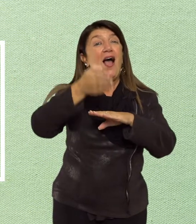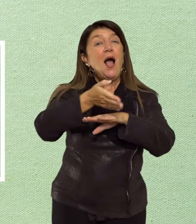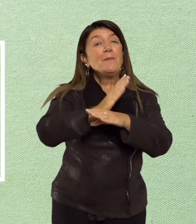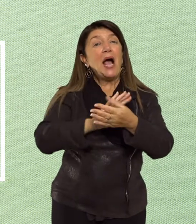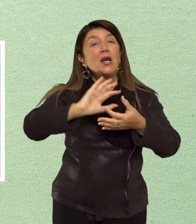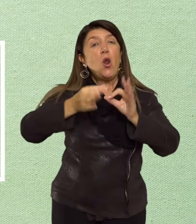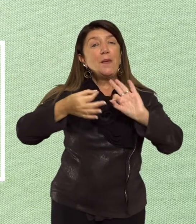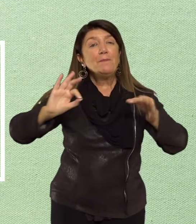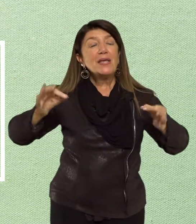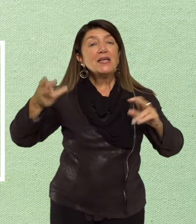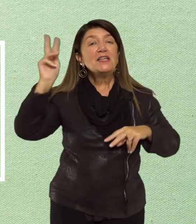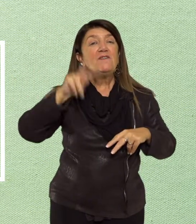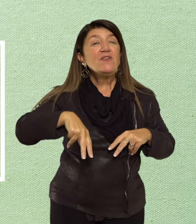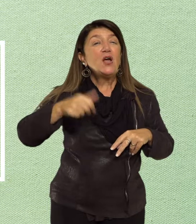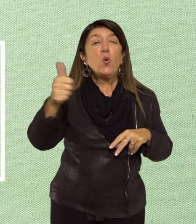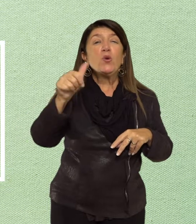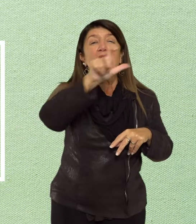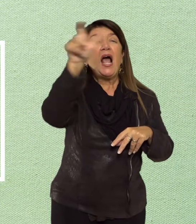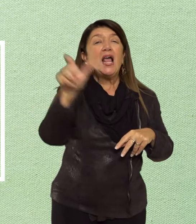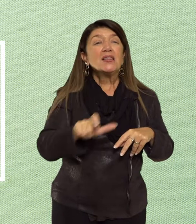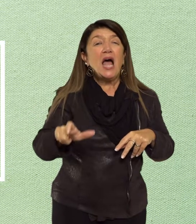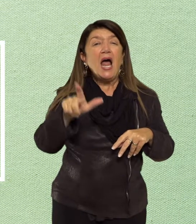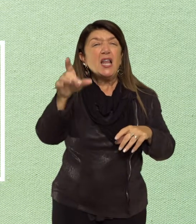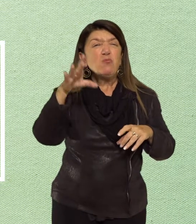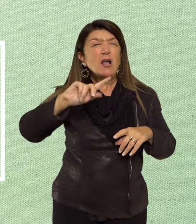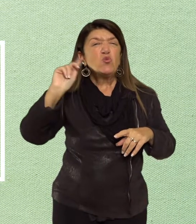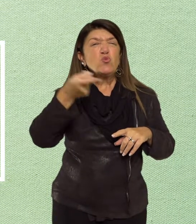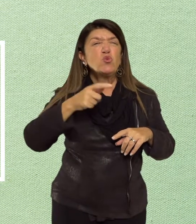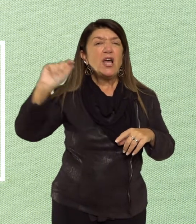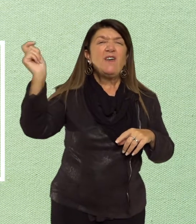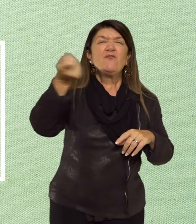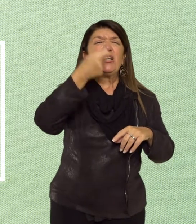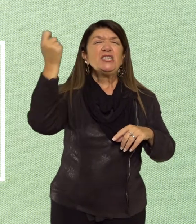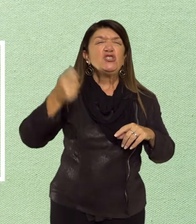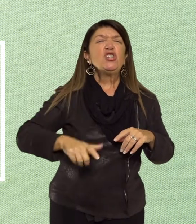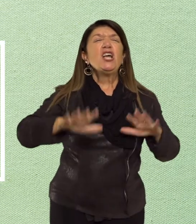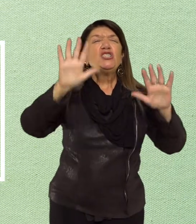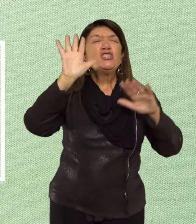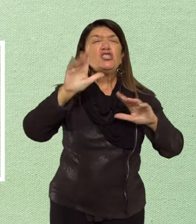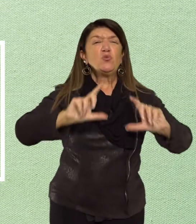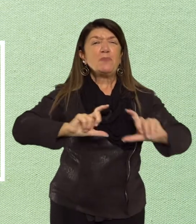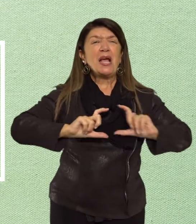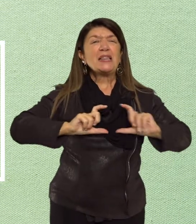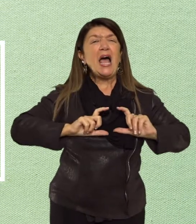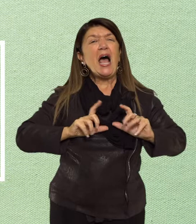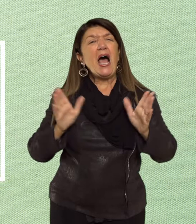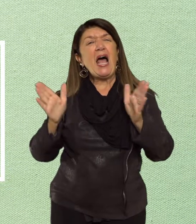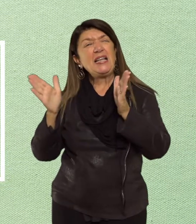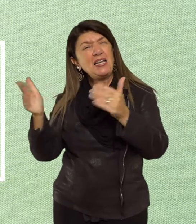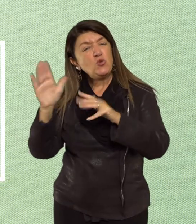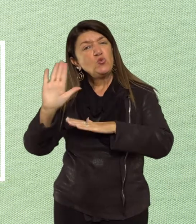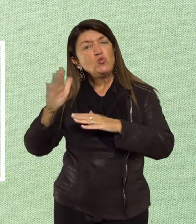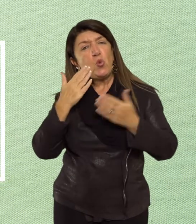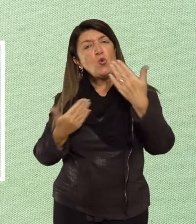anche l'atleta italiana che ha vinto più medaglie, ben 5 nel nuoto, Carlotta Gilli, benvenuta, grazie di essere qui con noi. Adesso Grazie a